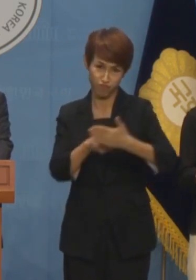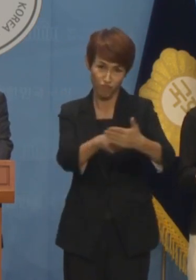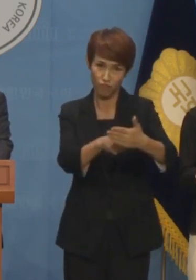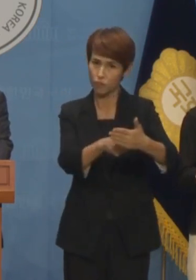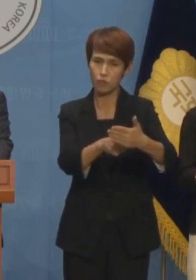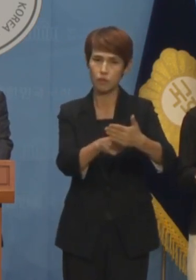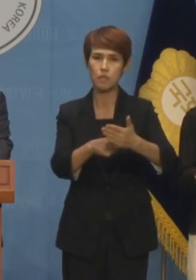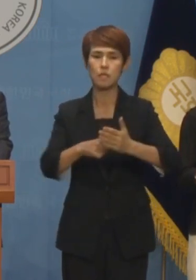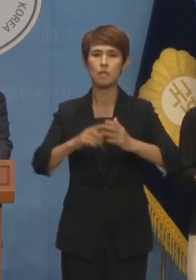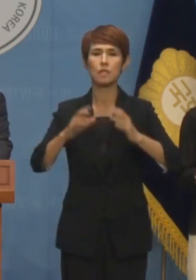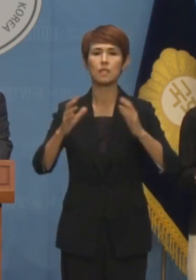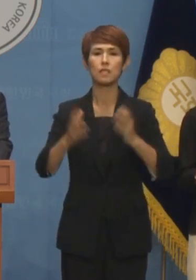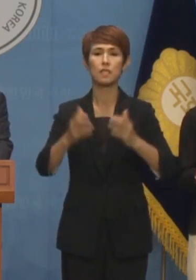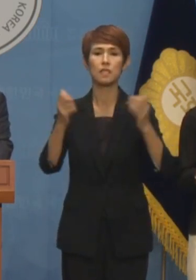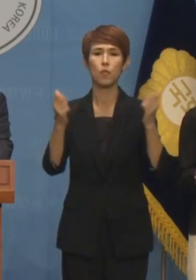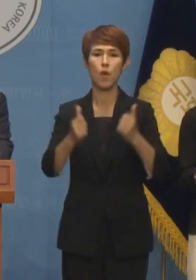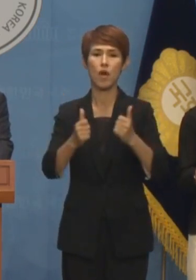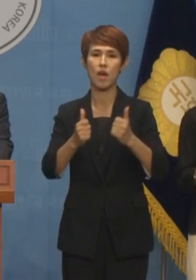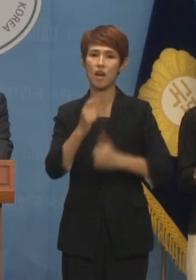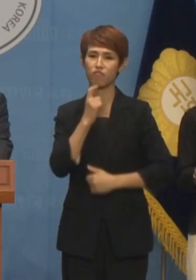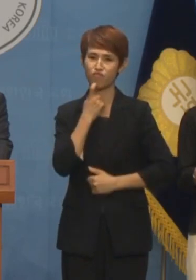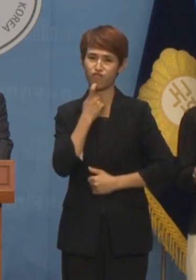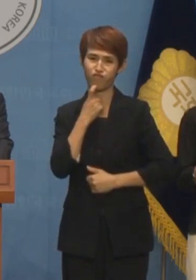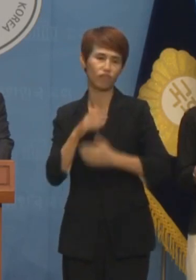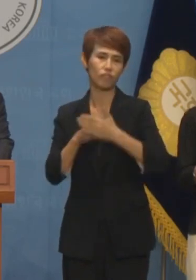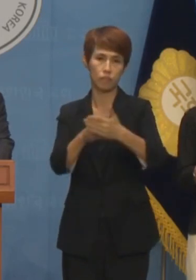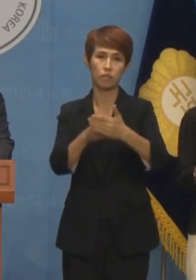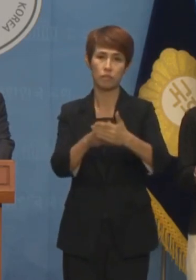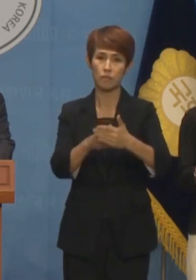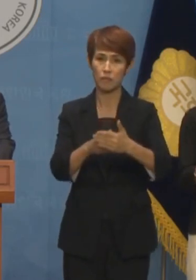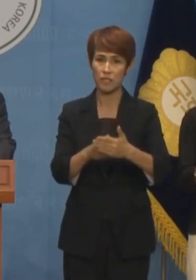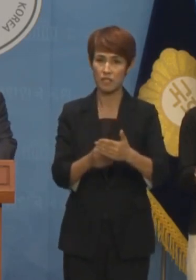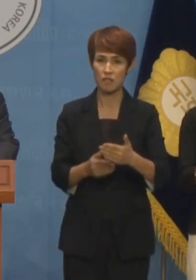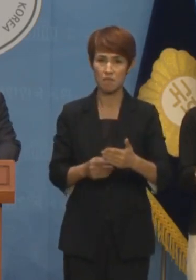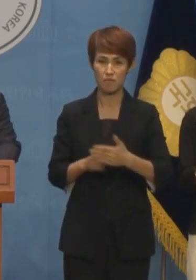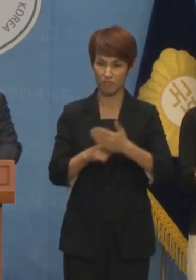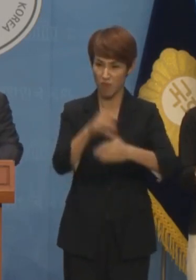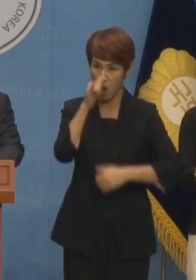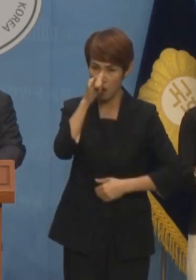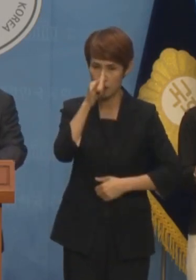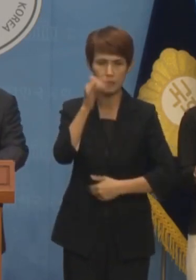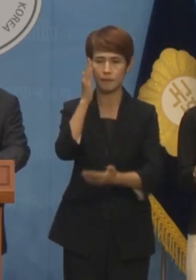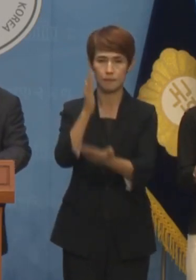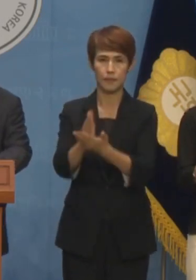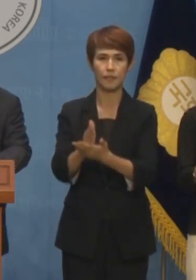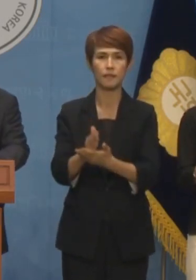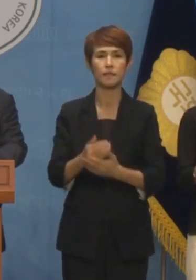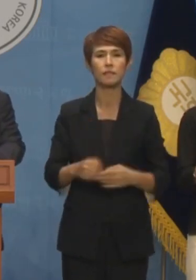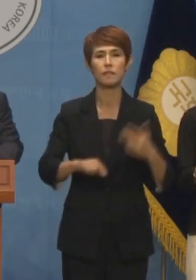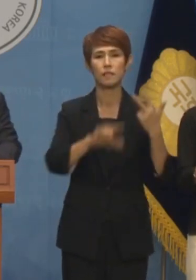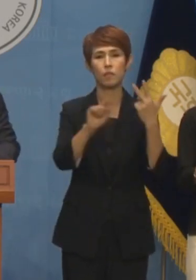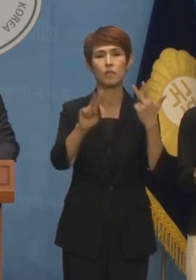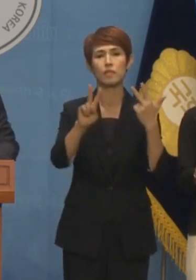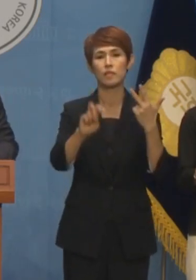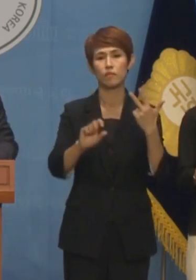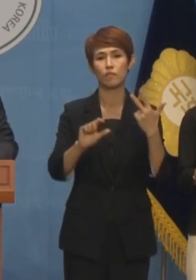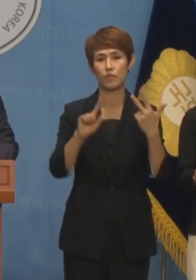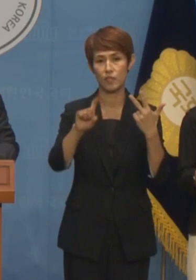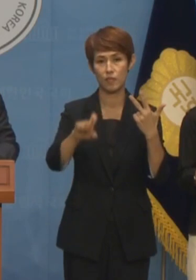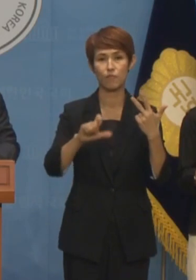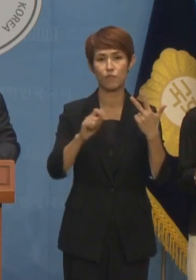폭거입니다. 민주당은 입법 폭주를 즉각 멈추십시오. 2024년 7월 16일